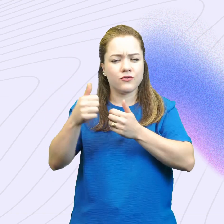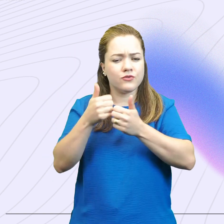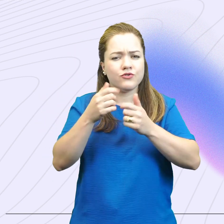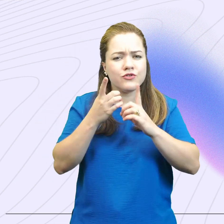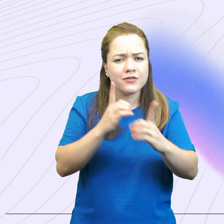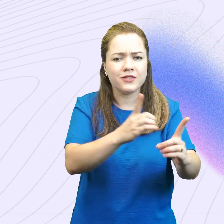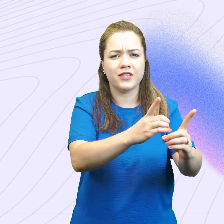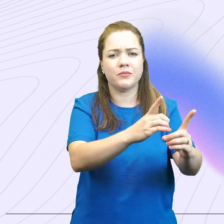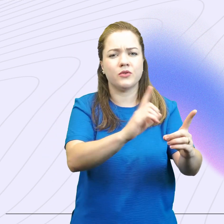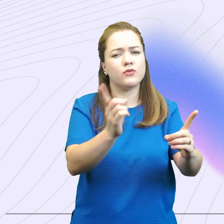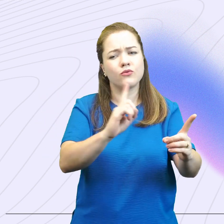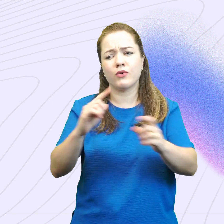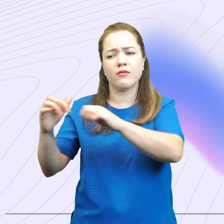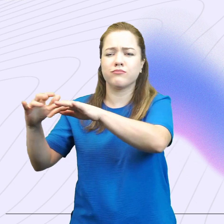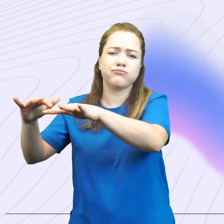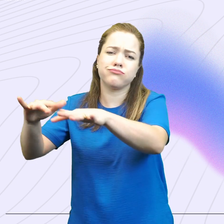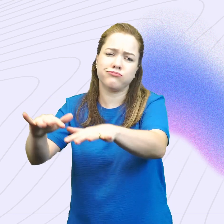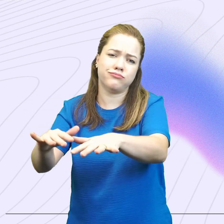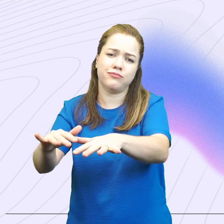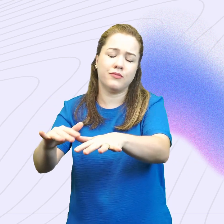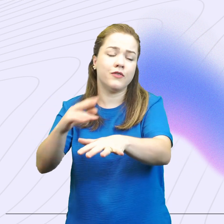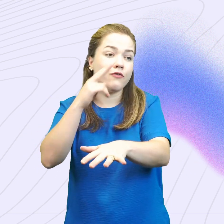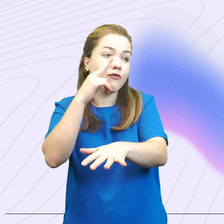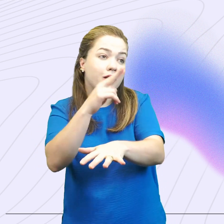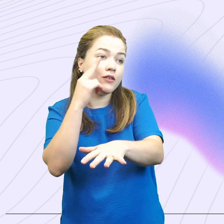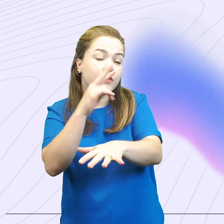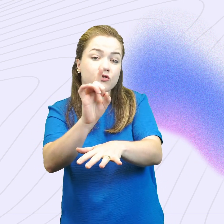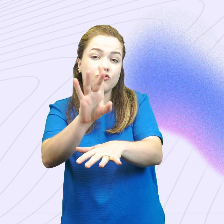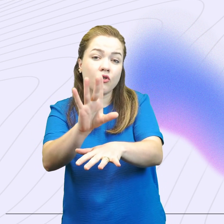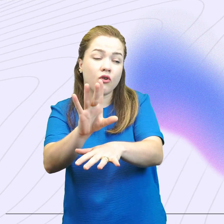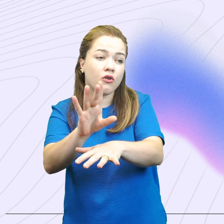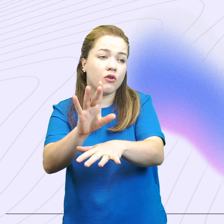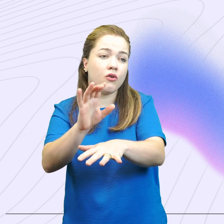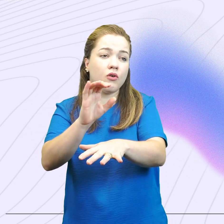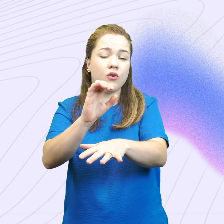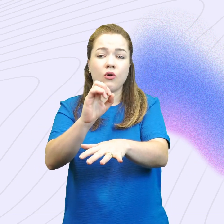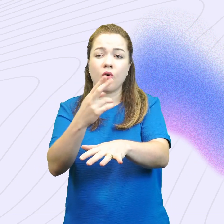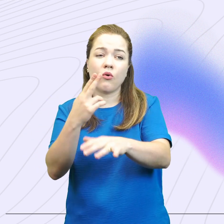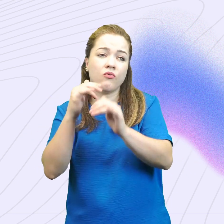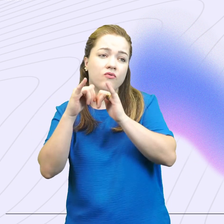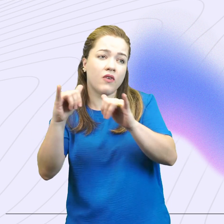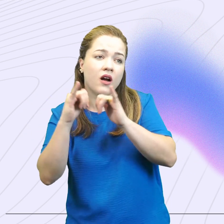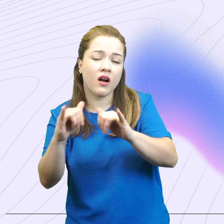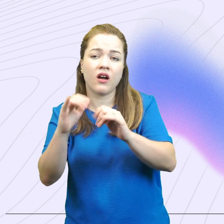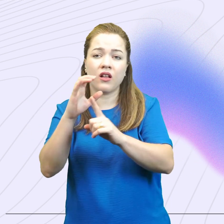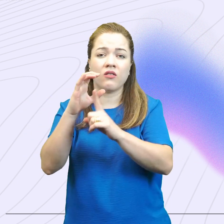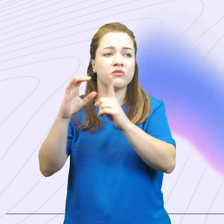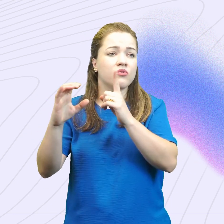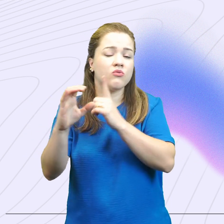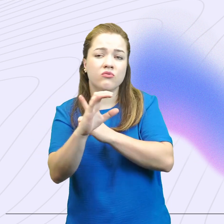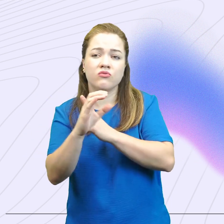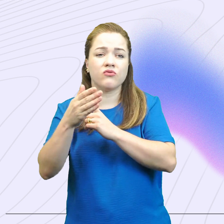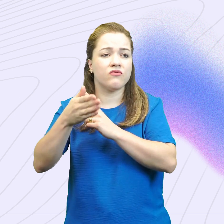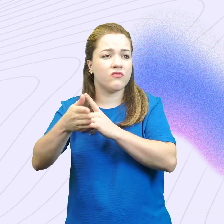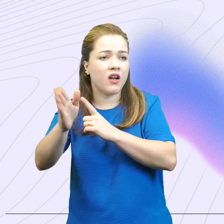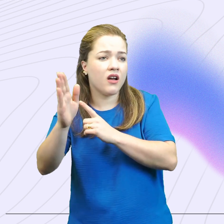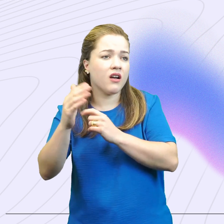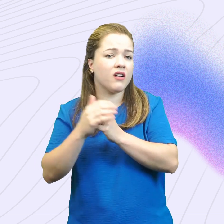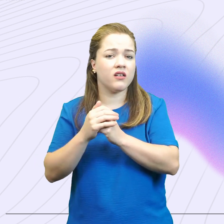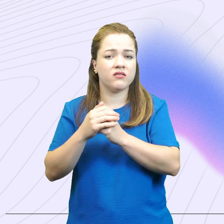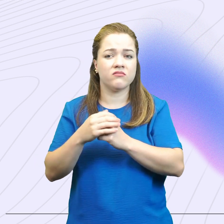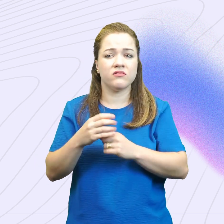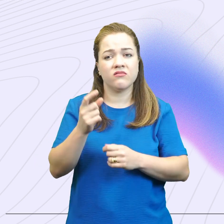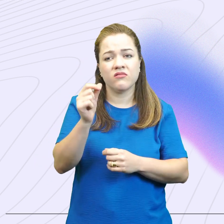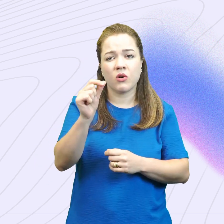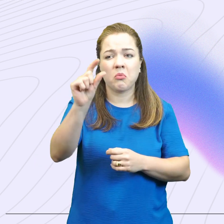e não multidão que fica contemplando um milagre, até fala de Jesus, até vai no culto, até participa de algumas coisas, dá